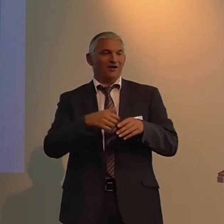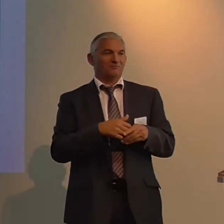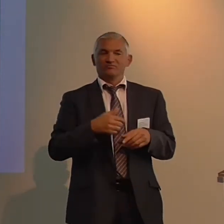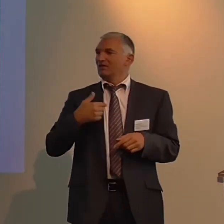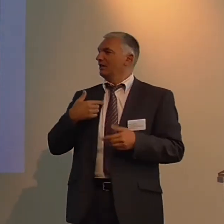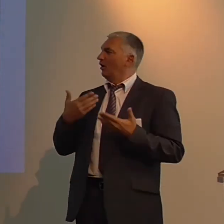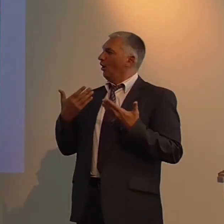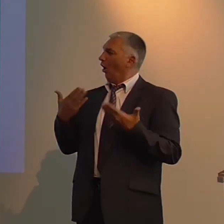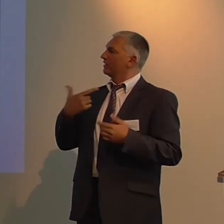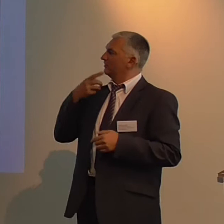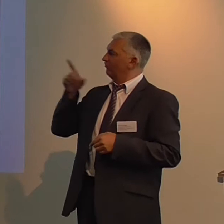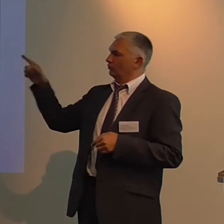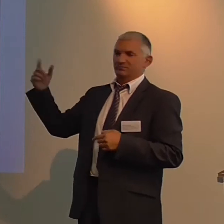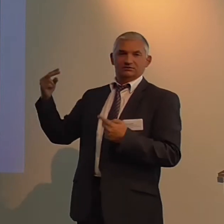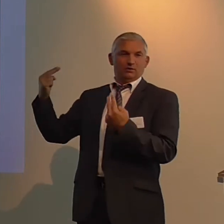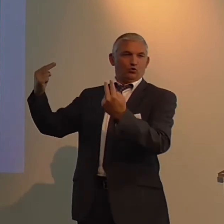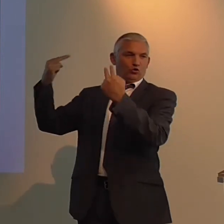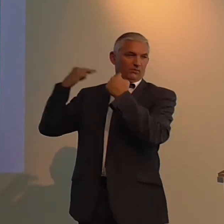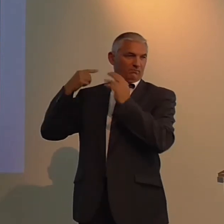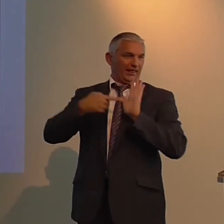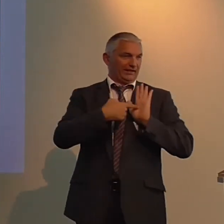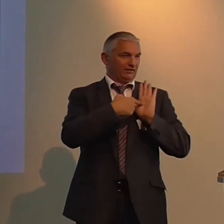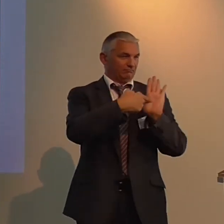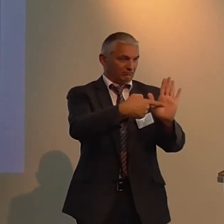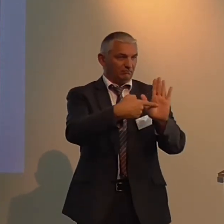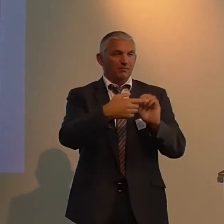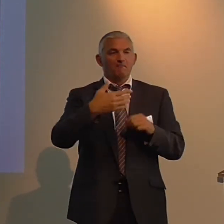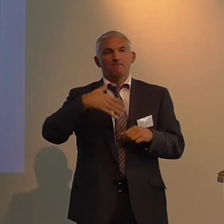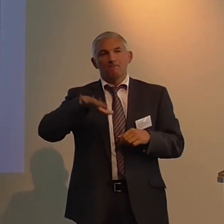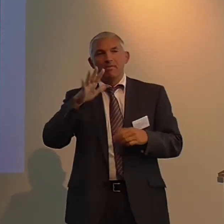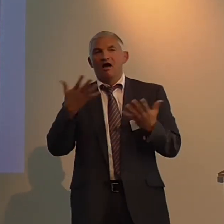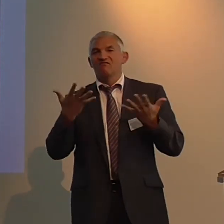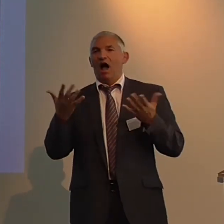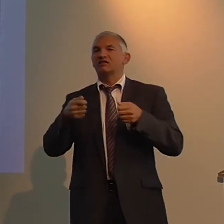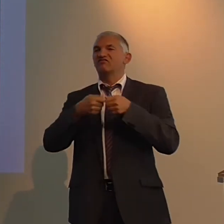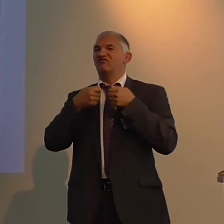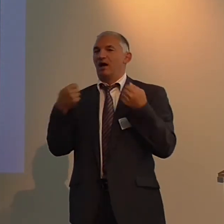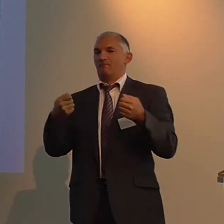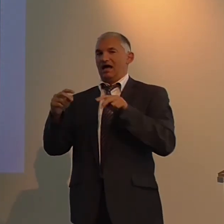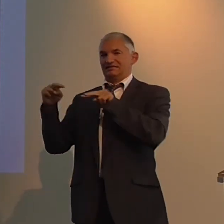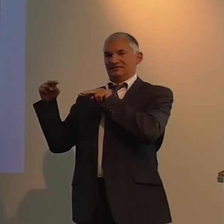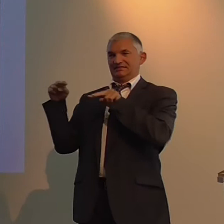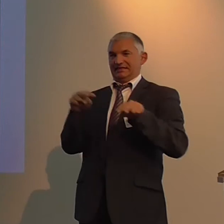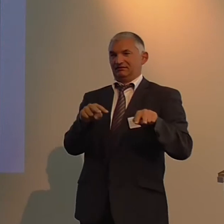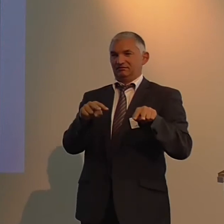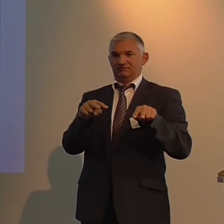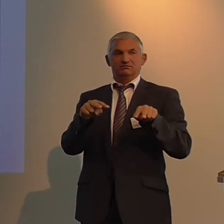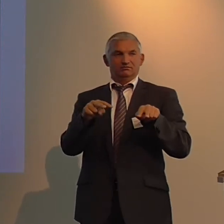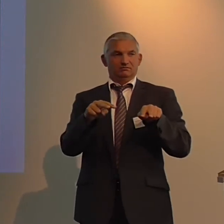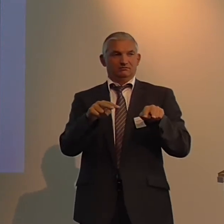Ich freue mich, dass Sie so zahlreich erschienen sind. Ich möchte einen kleinen Rückblick anstellen und schauen aus